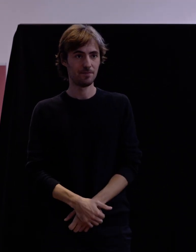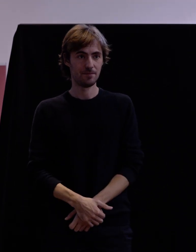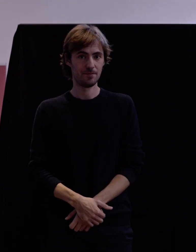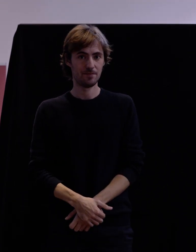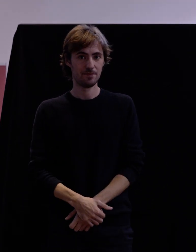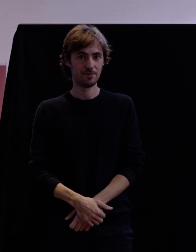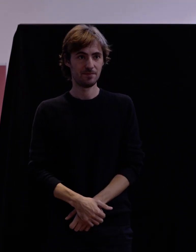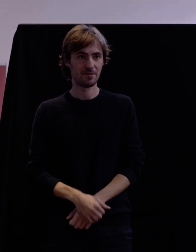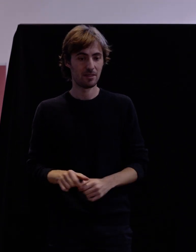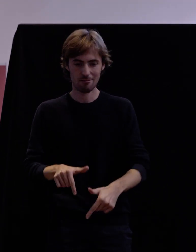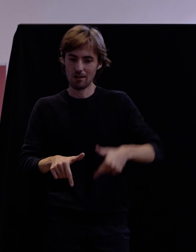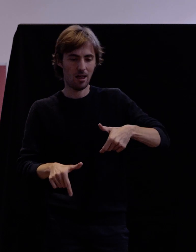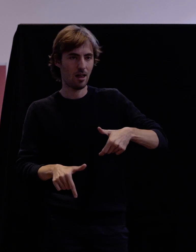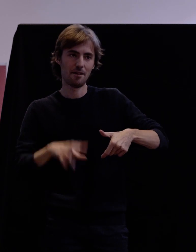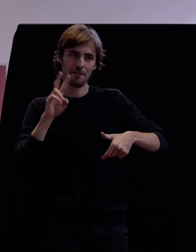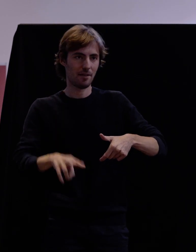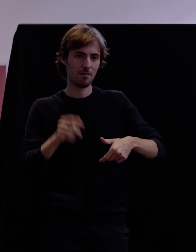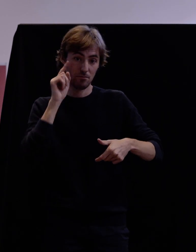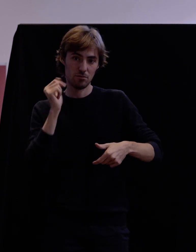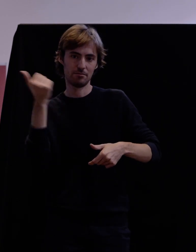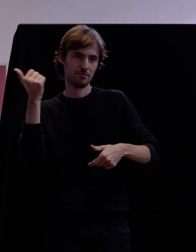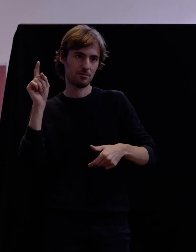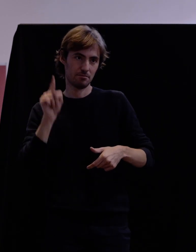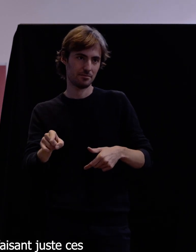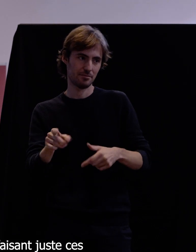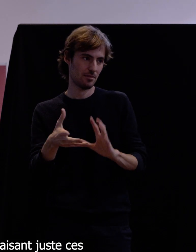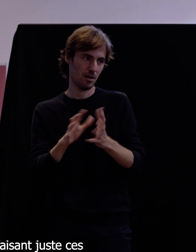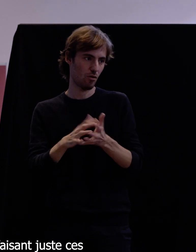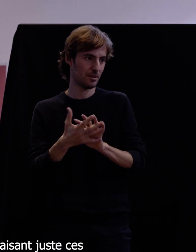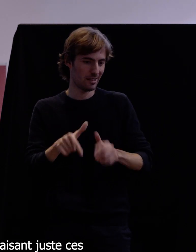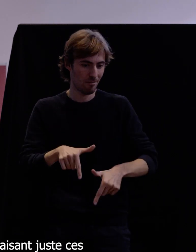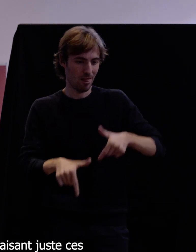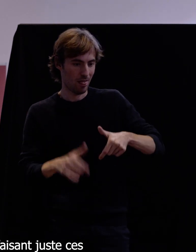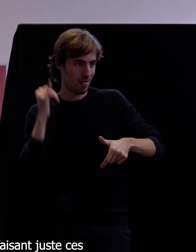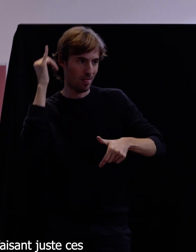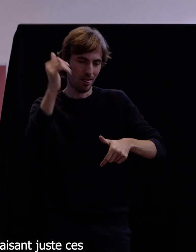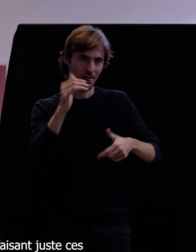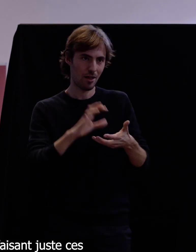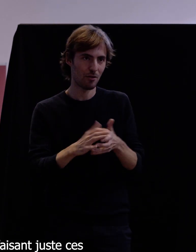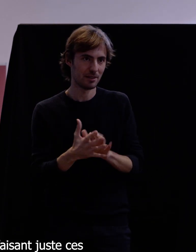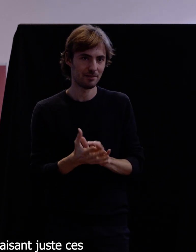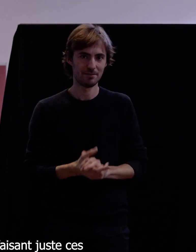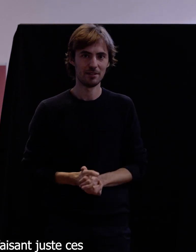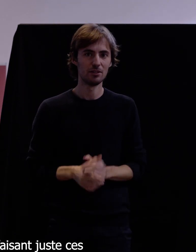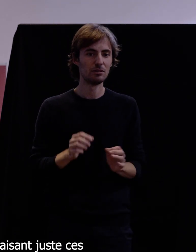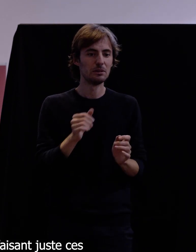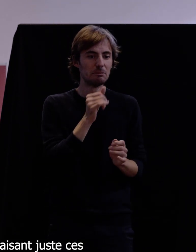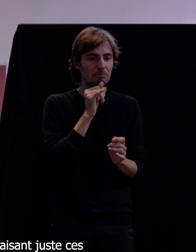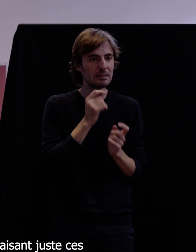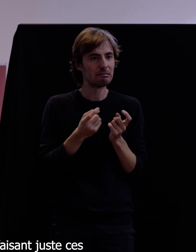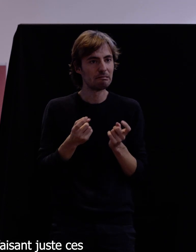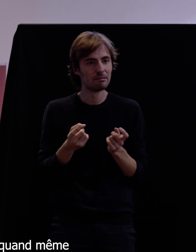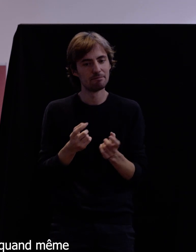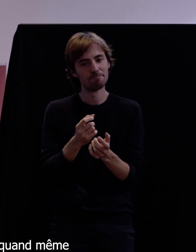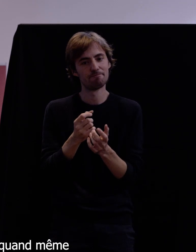Et ça, c'est vraiment compliqué pour lui. Donc là, déjà, en faisant juste ces petites épreuves, on peut